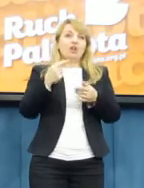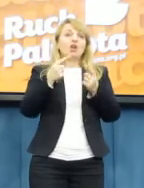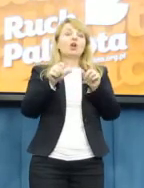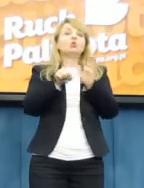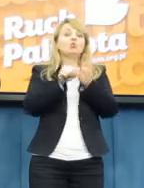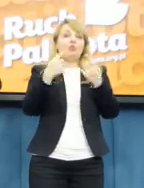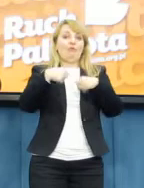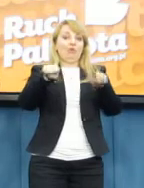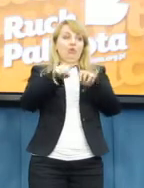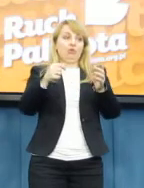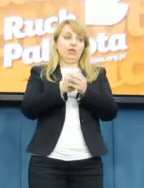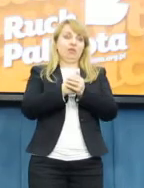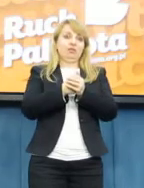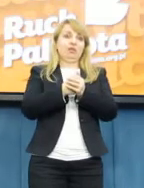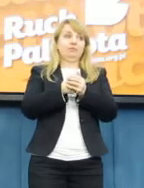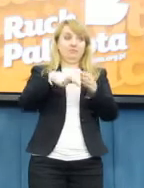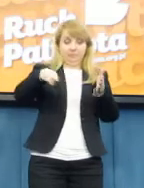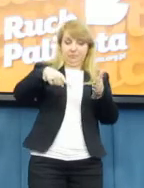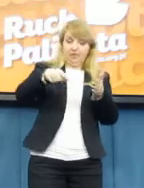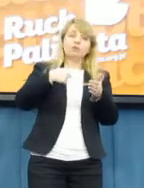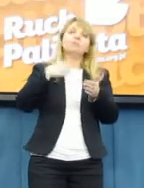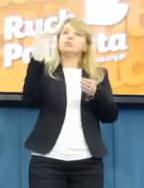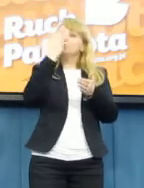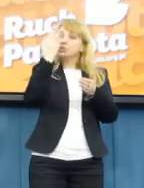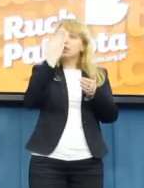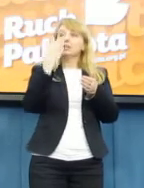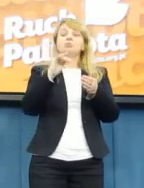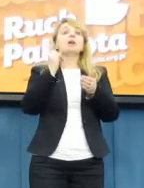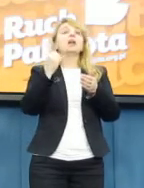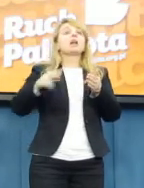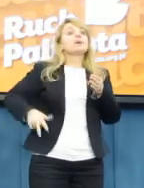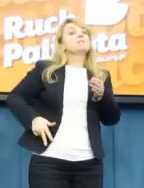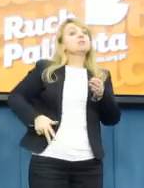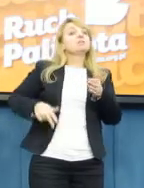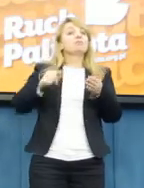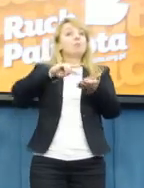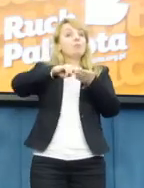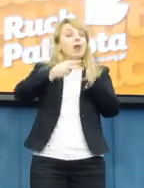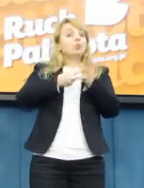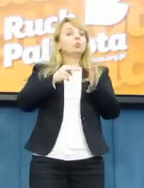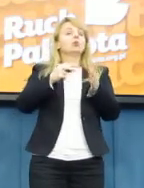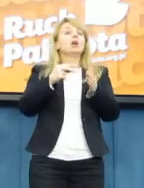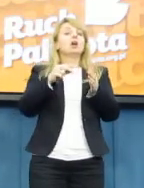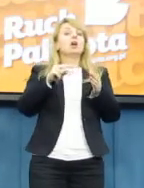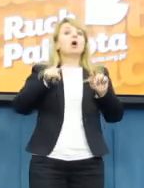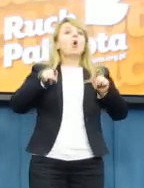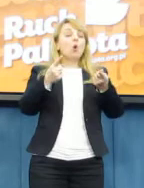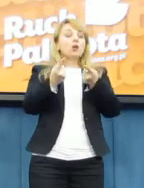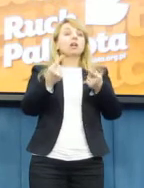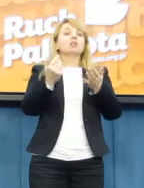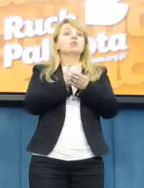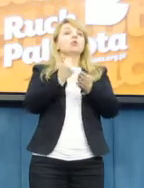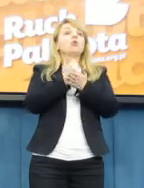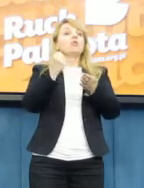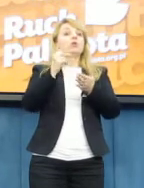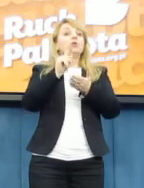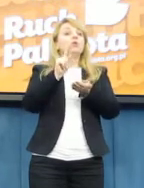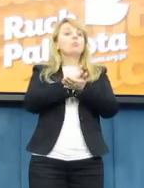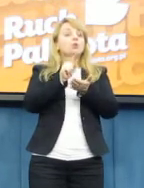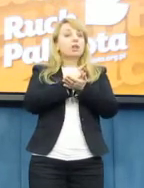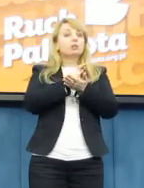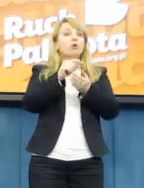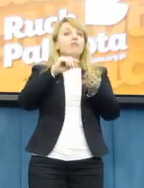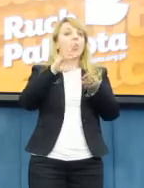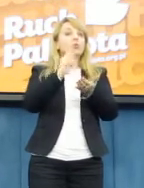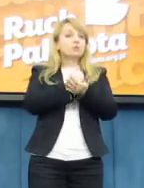niedawno mogliśmy przeczytać w prasie, że ministerstwo planuje nowelizację ordynacji podatkowej, która ma polegać na tym,